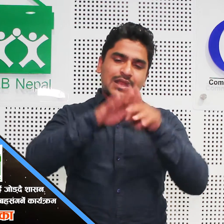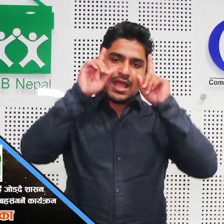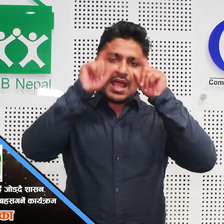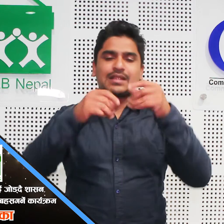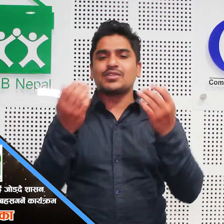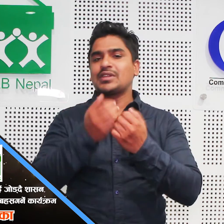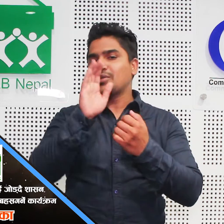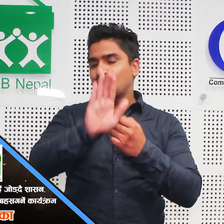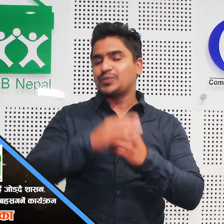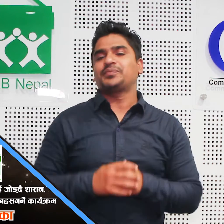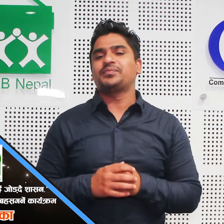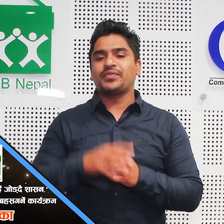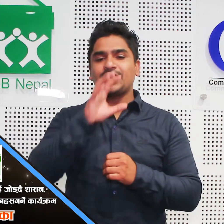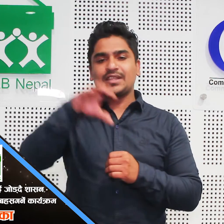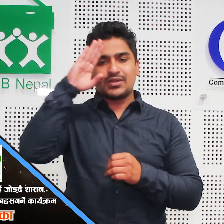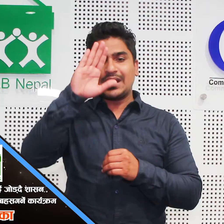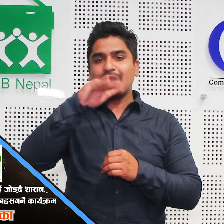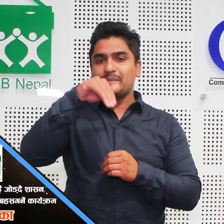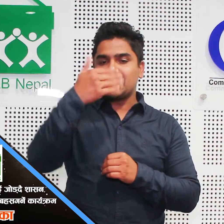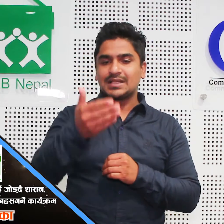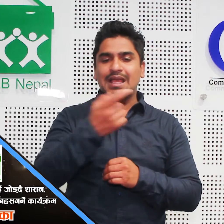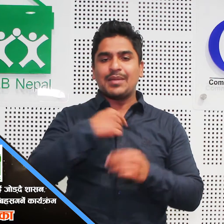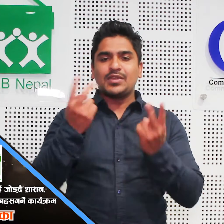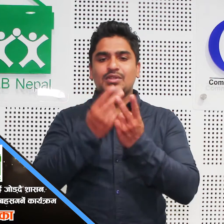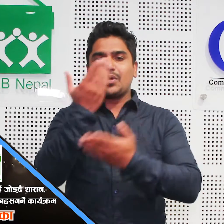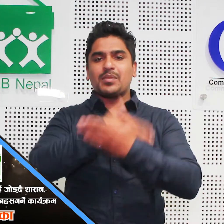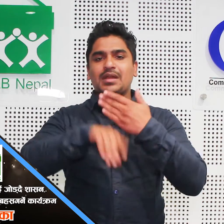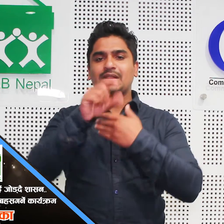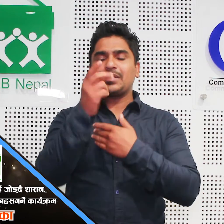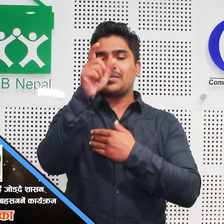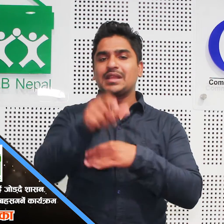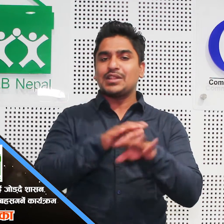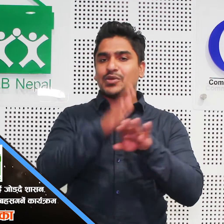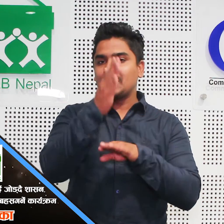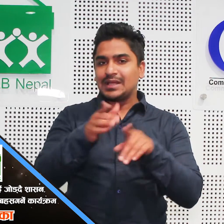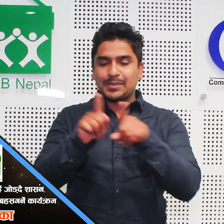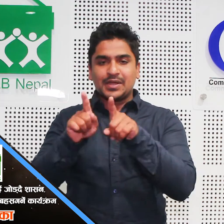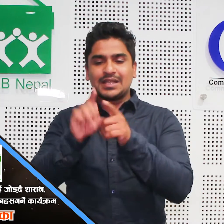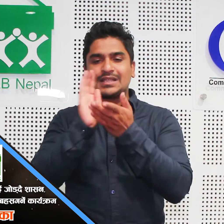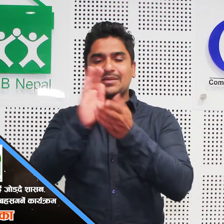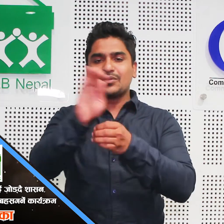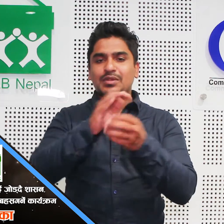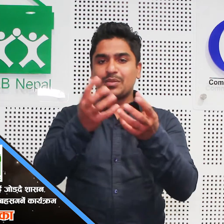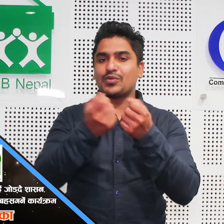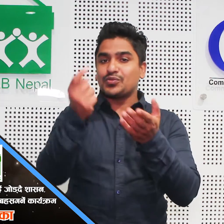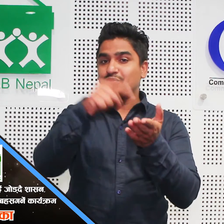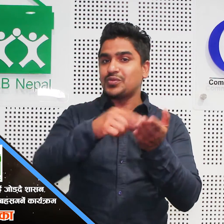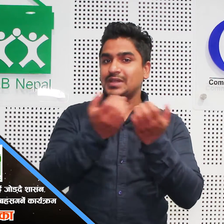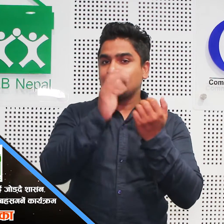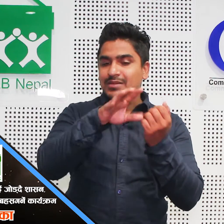गरेका छौँ। स्थानीय सरकार आएपछि हामी जस्ता अपाङ्गता भएका व्यक्तिहरूले पनि सेवा सुविधा पाउन थालेका छौँ। स्थानीय सरकार